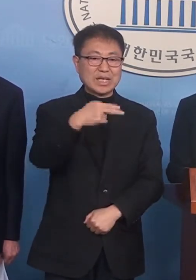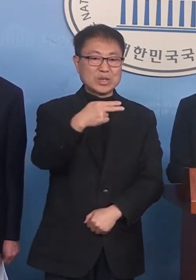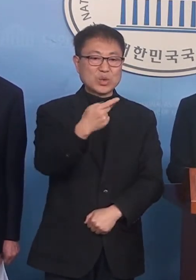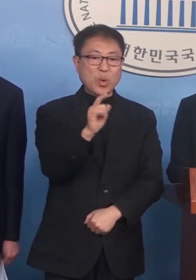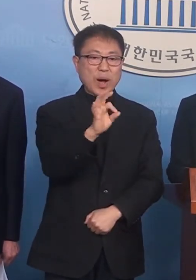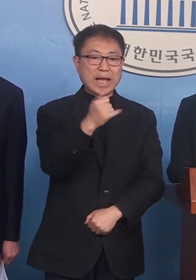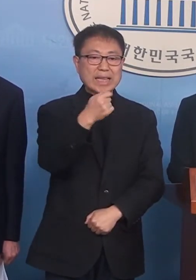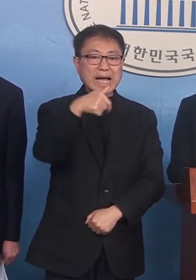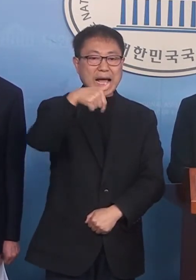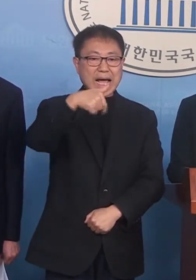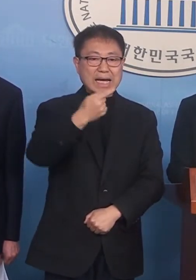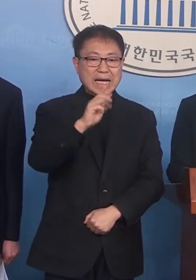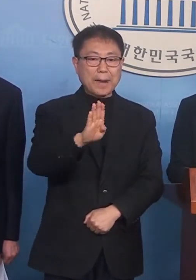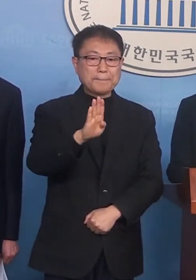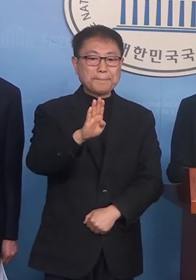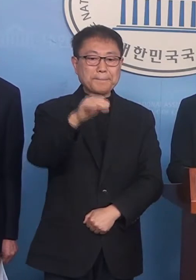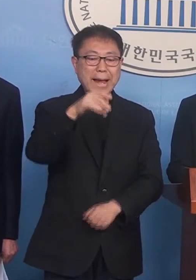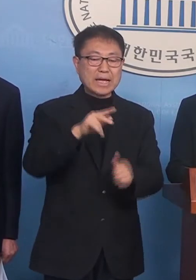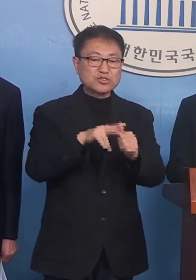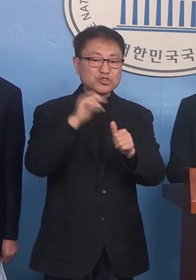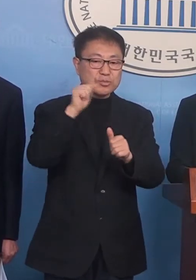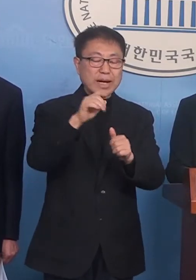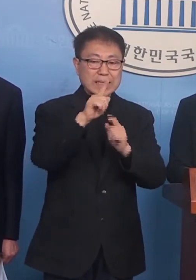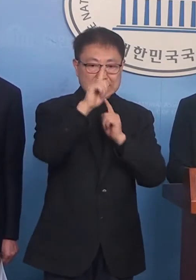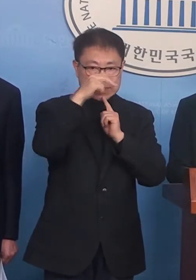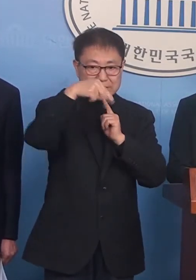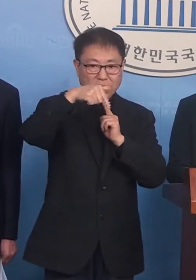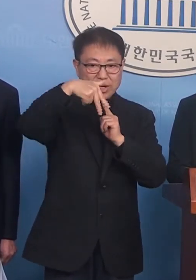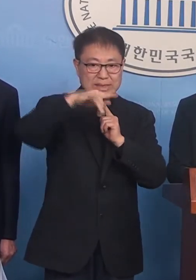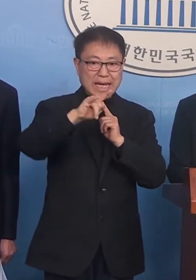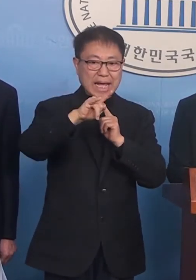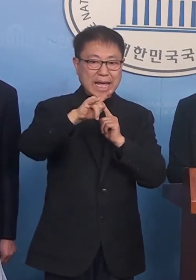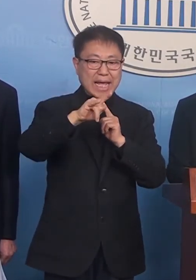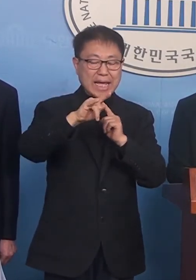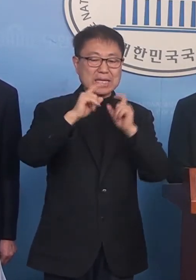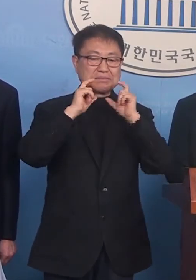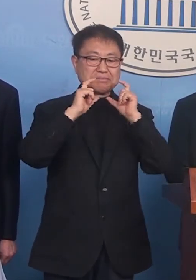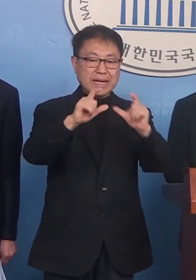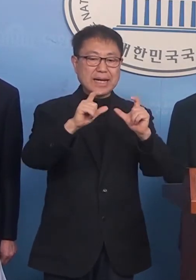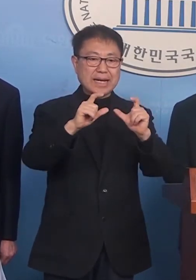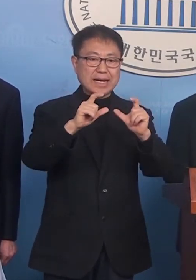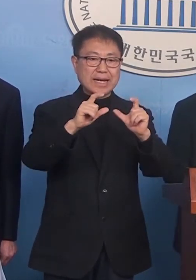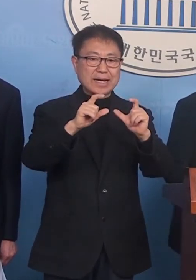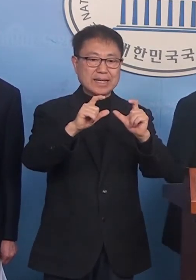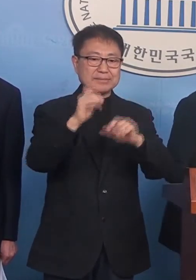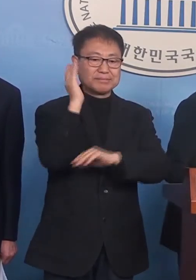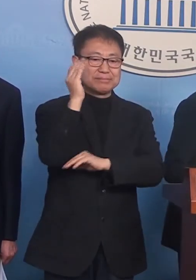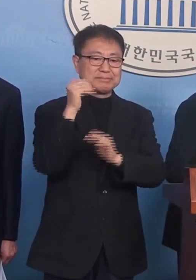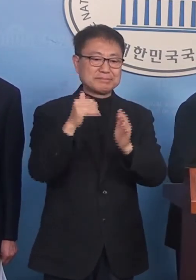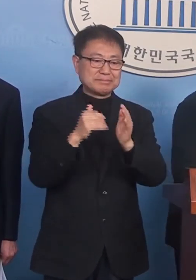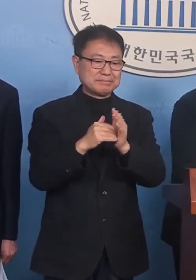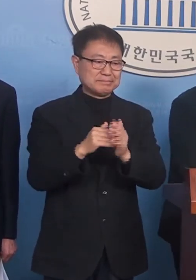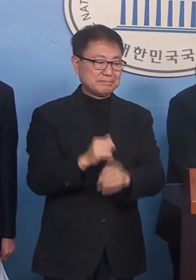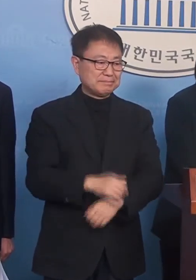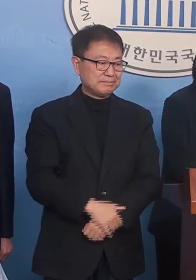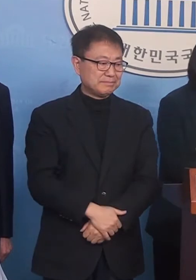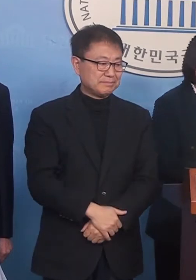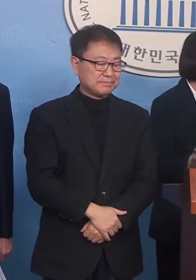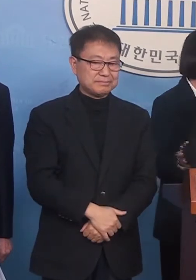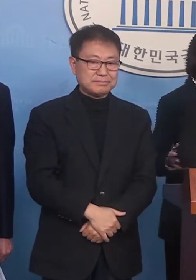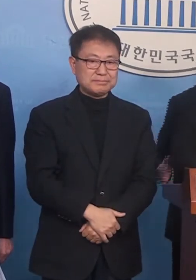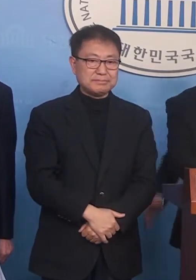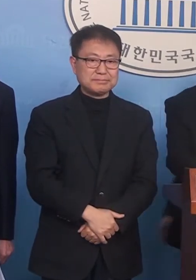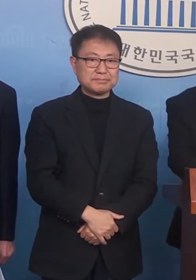동안감에 출마하실 이성재 위원장 현재 노무사이십니다. 출마 선언문을 이어서 드리겠습니다.